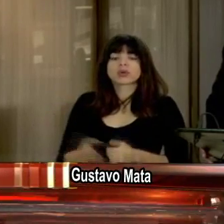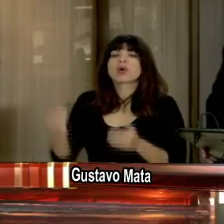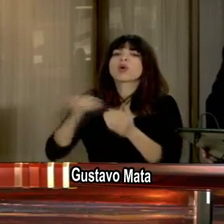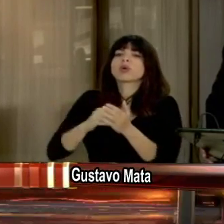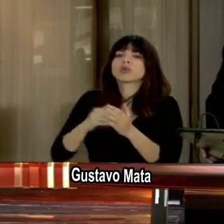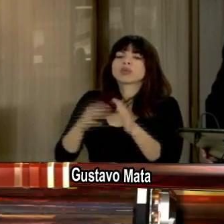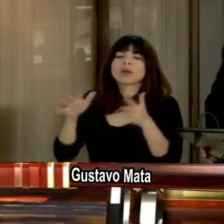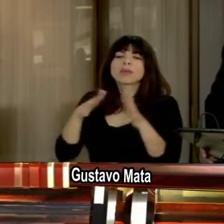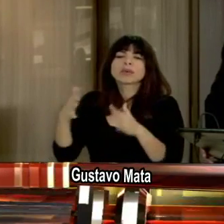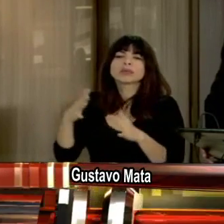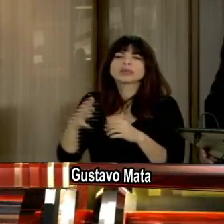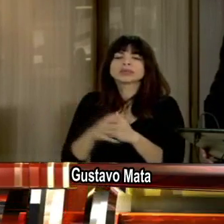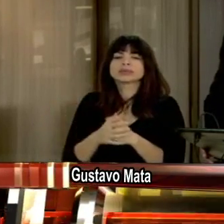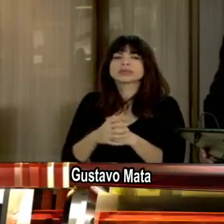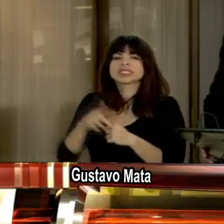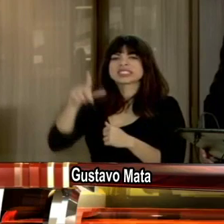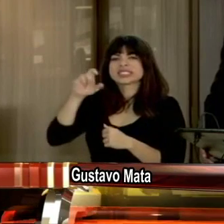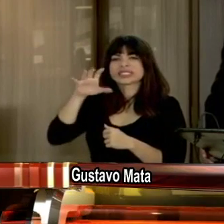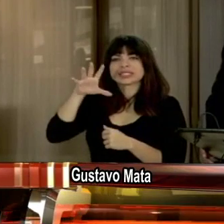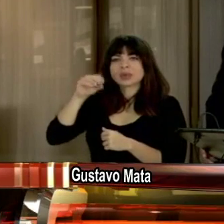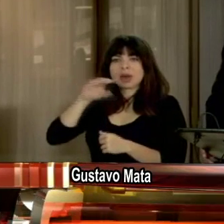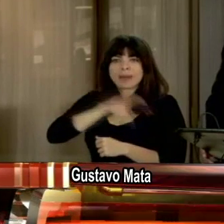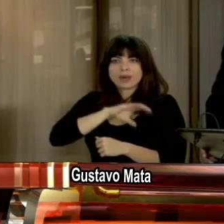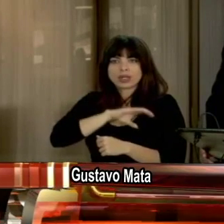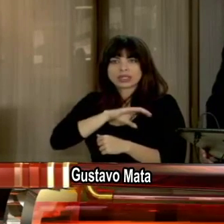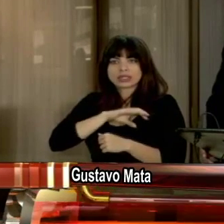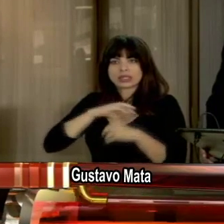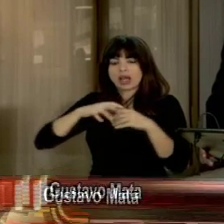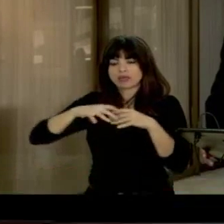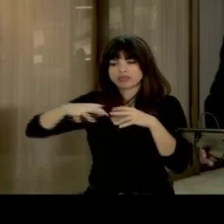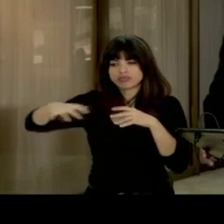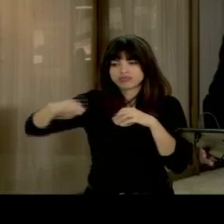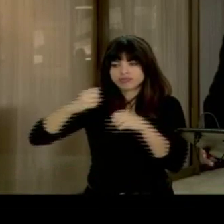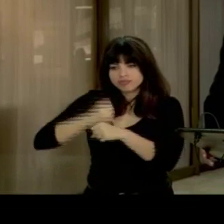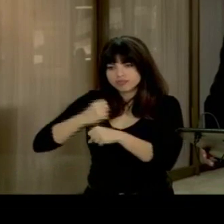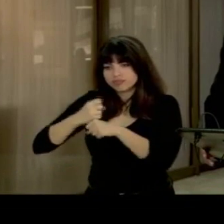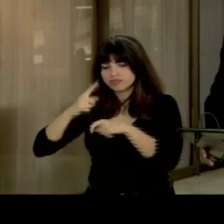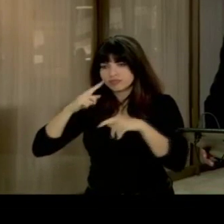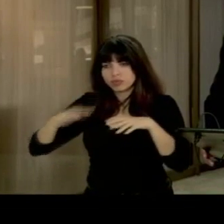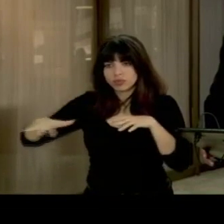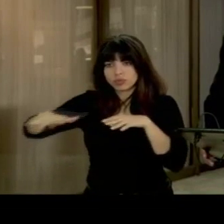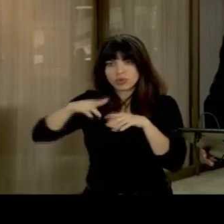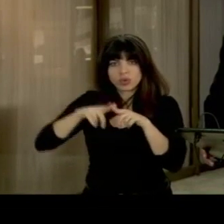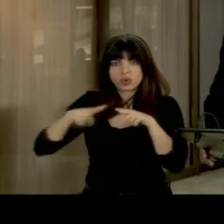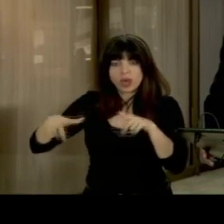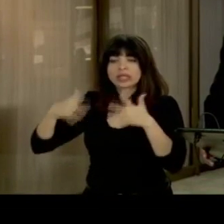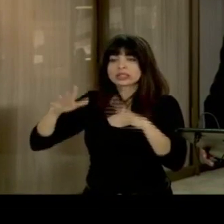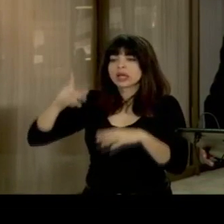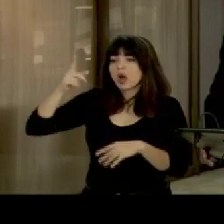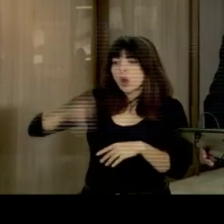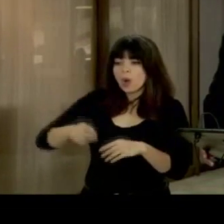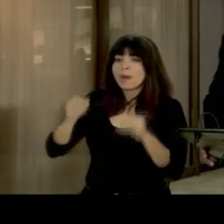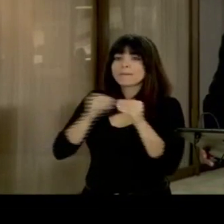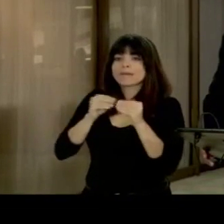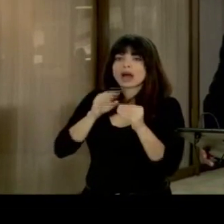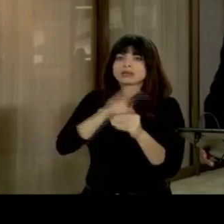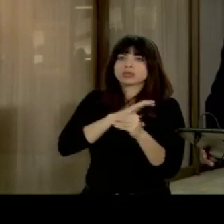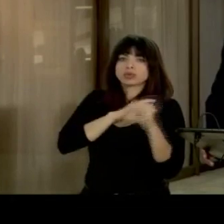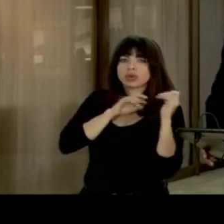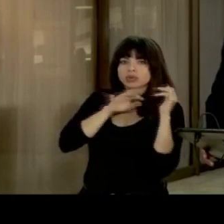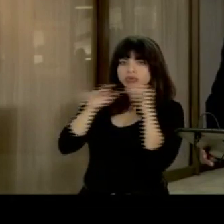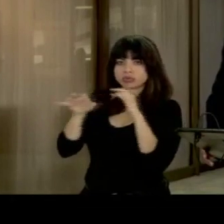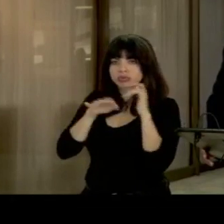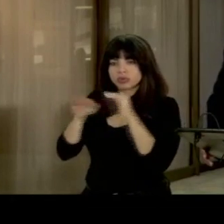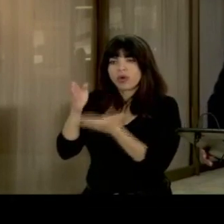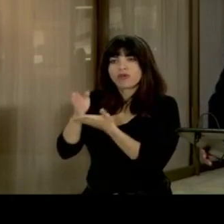retomada por aproximadamente unos 150 policías. He dado orden de que se desplacen más oficiales a